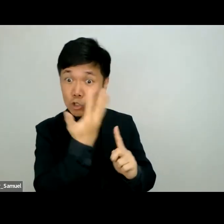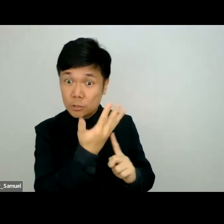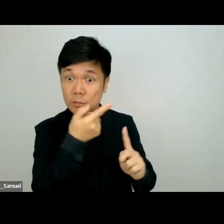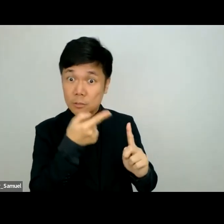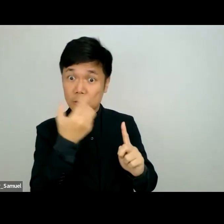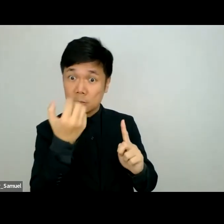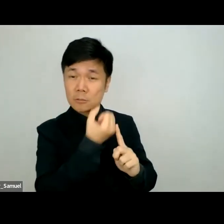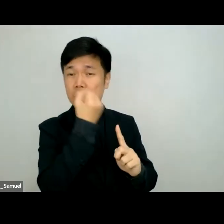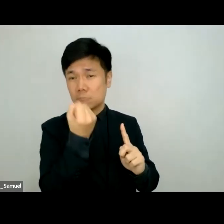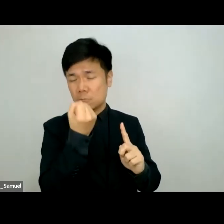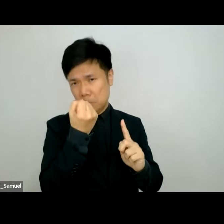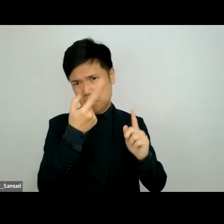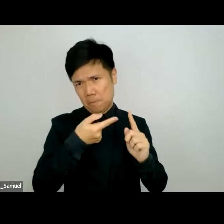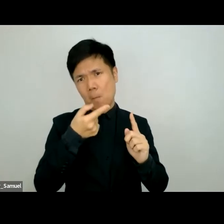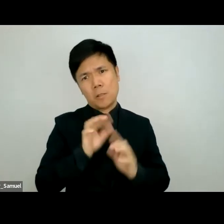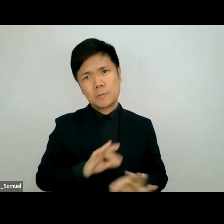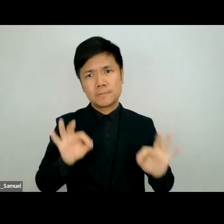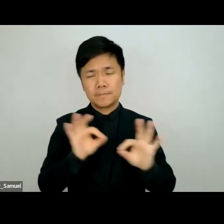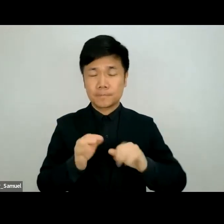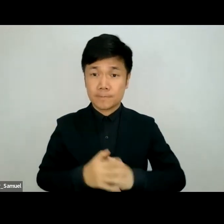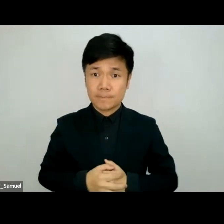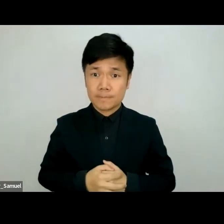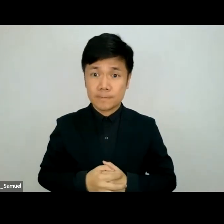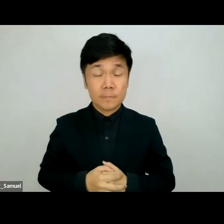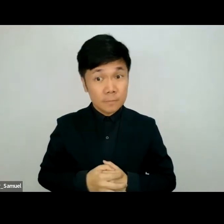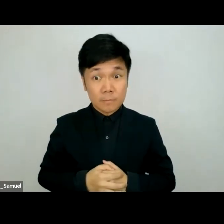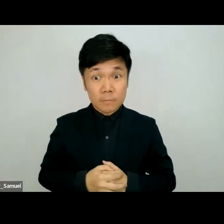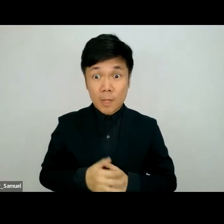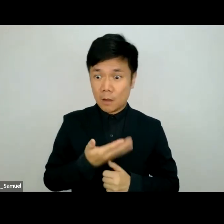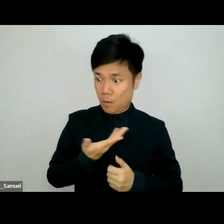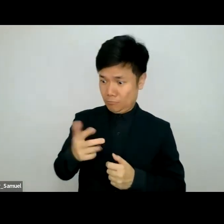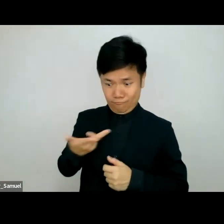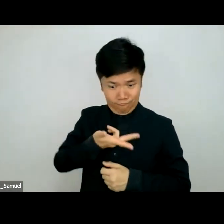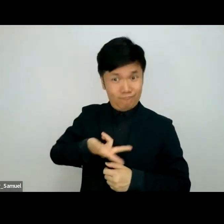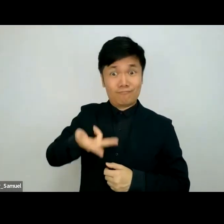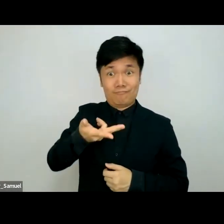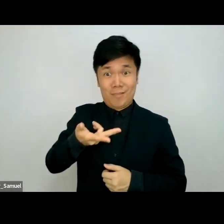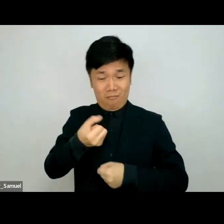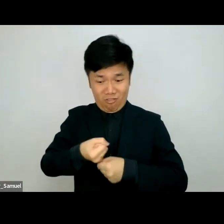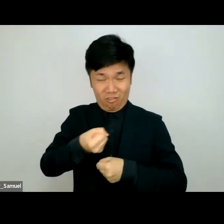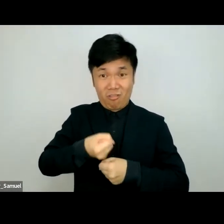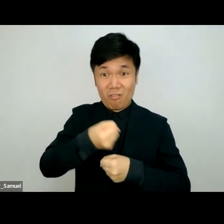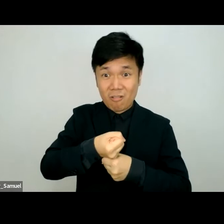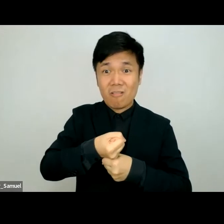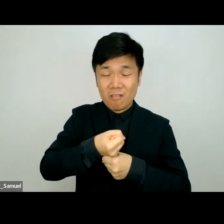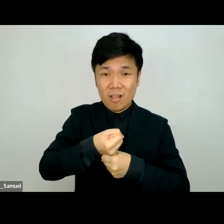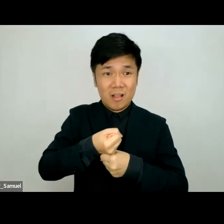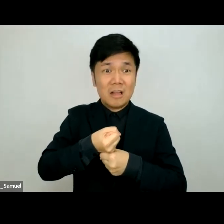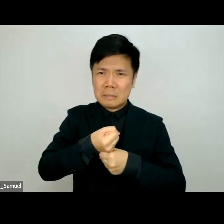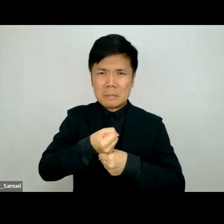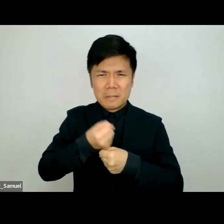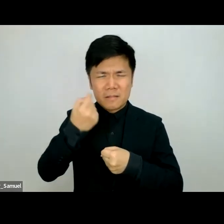changement climatique. Il a parlé de la préoccupation de tous qui travaillent ensemble sur cette question.